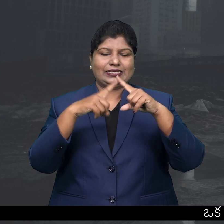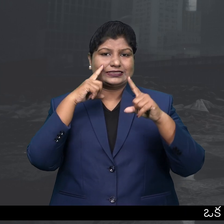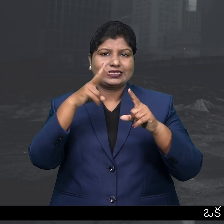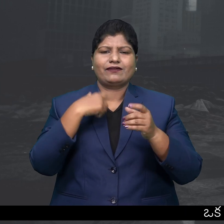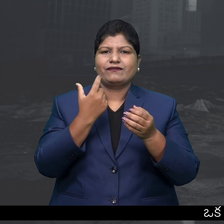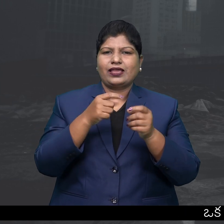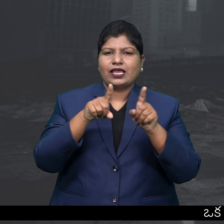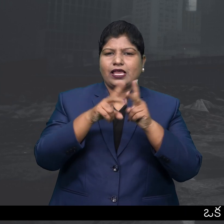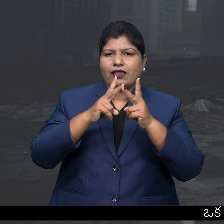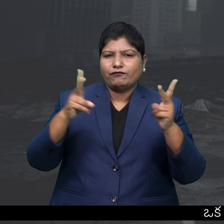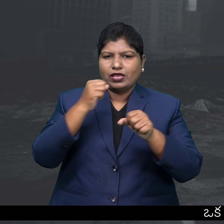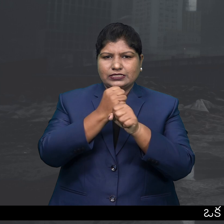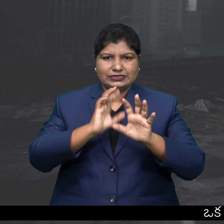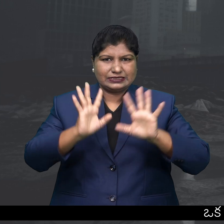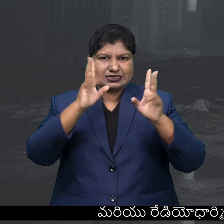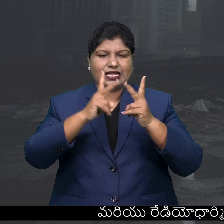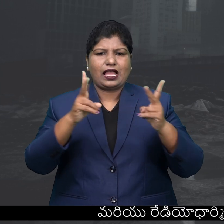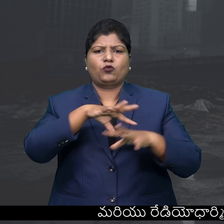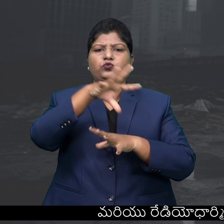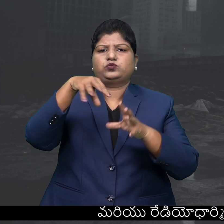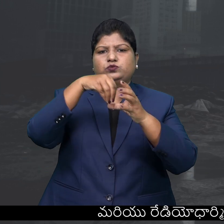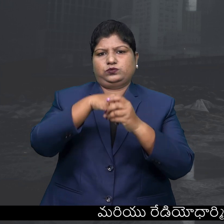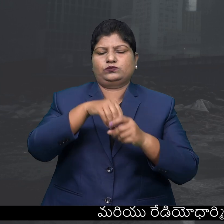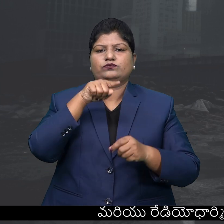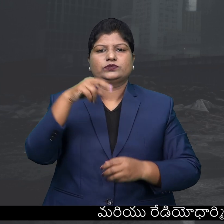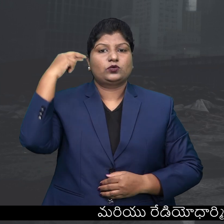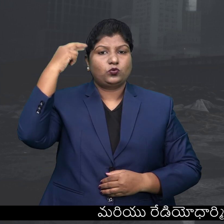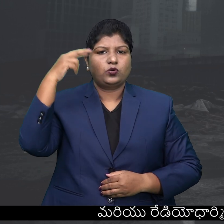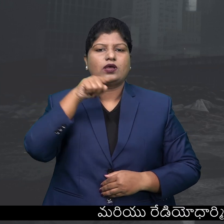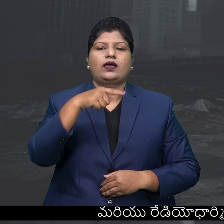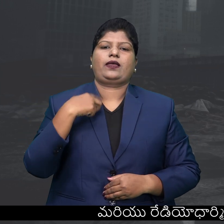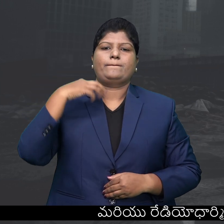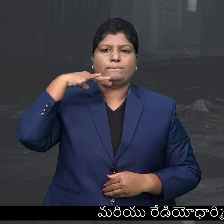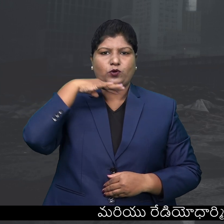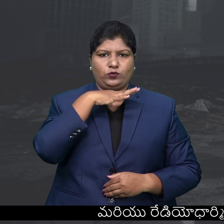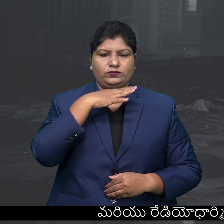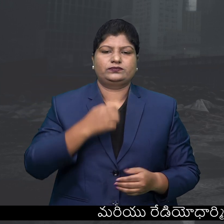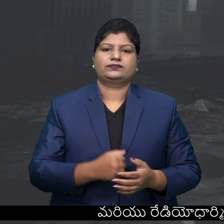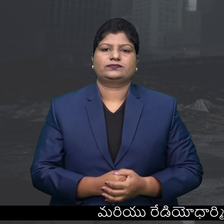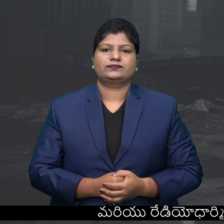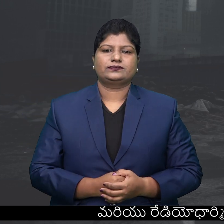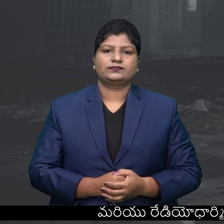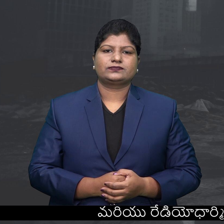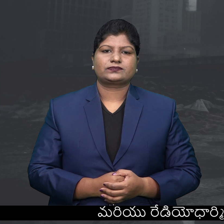ఒక దృగ్విషయం మరియు రేడియోధార్మిక కాలుష్యానికి కారణమవుతుంది.